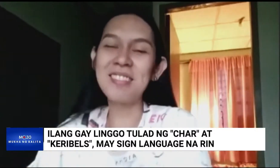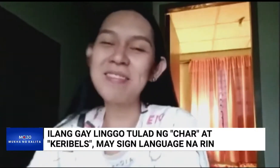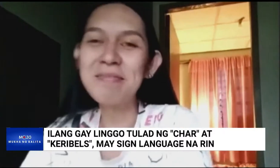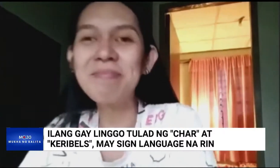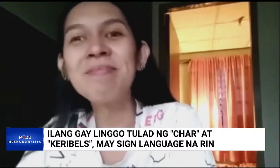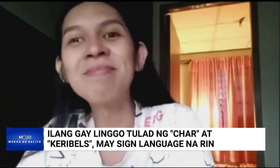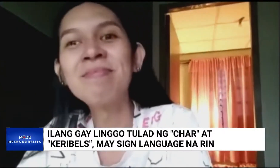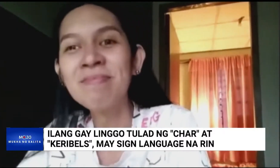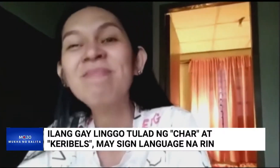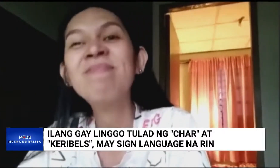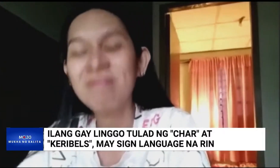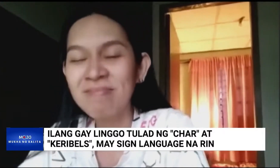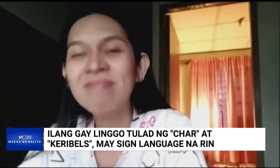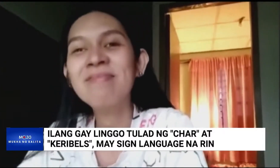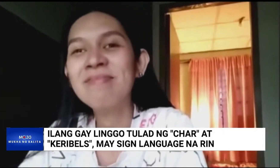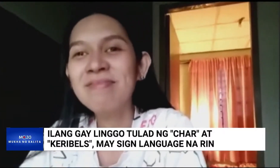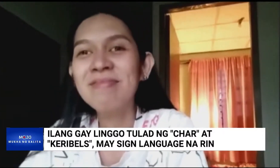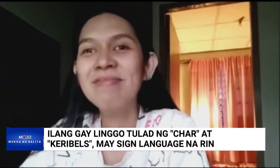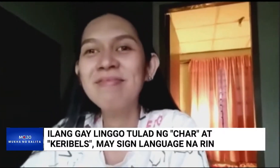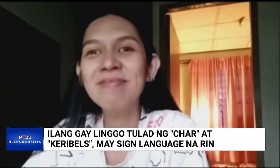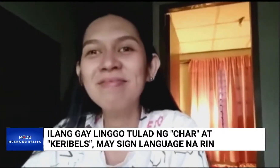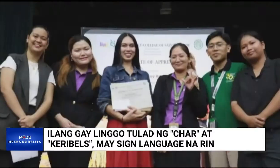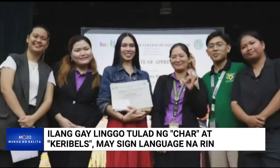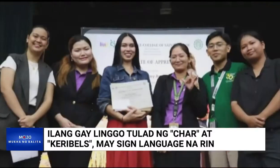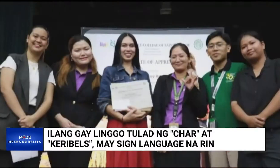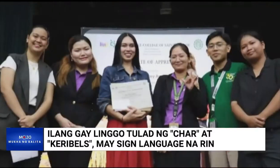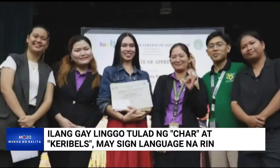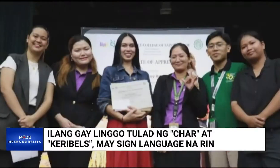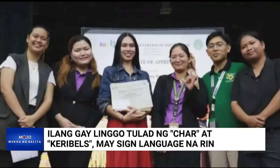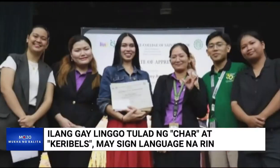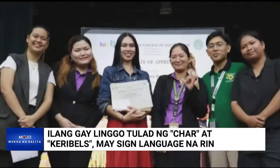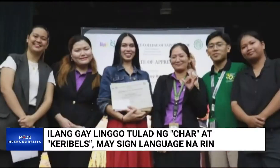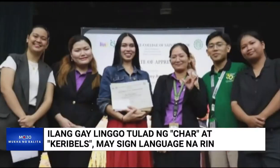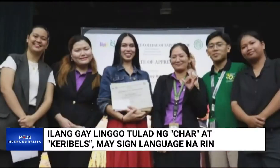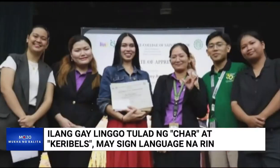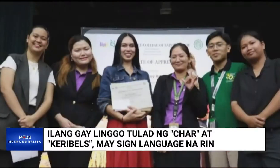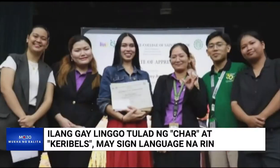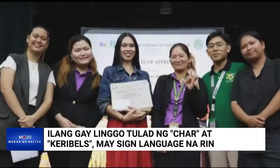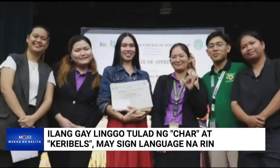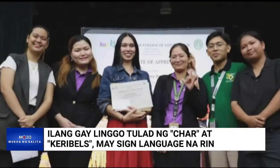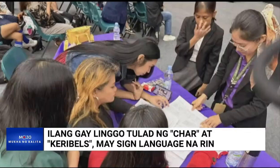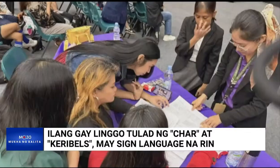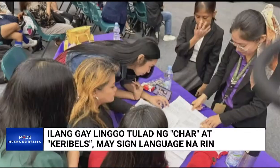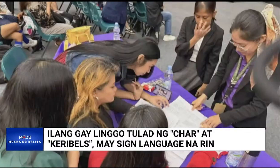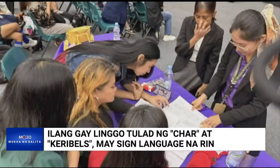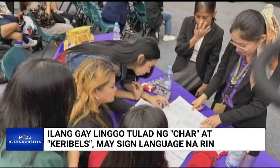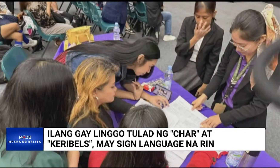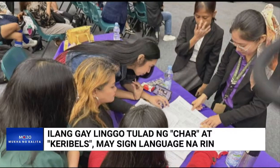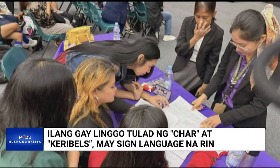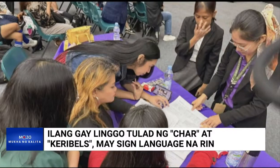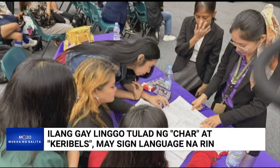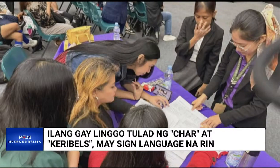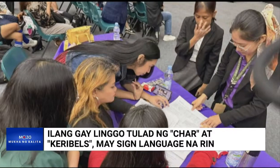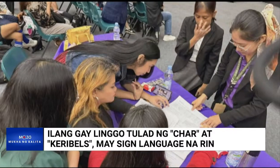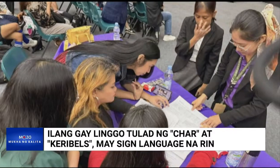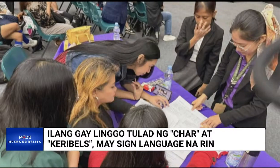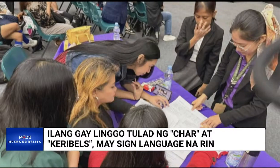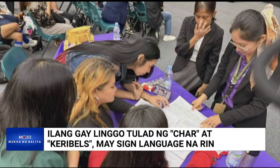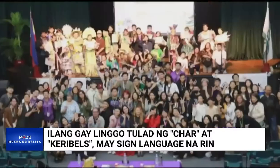na nag-reject sa akin as a trans deaf. Sa ngayon, sinishare na ni Disney ang Becky Sign Language sa mga seminar at workshops. Meron